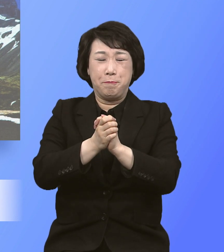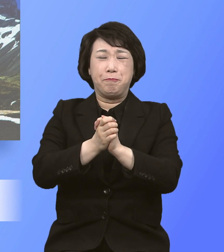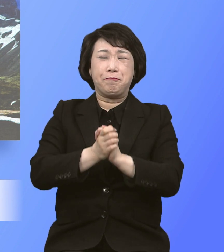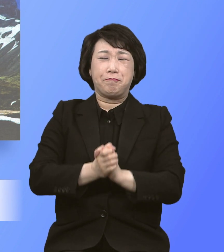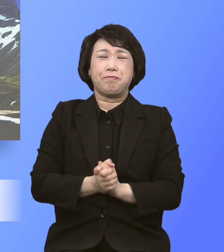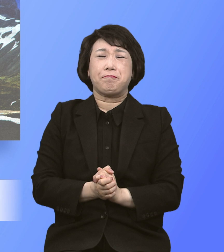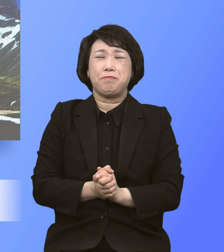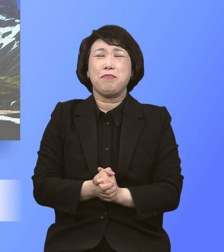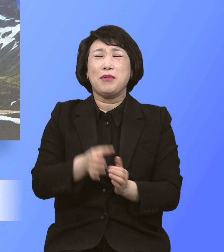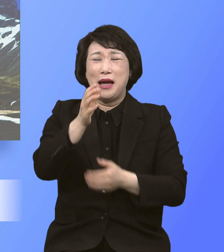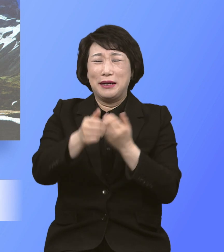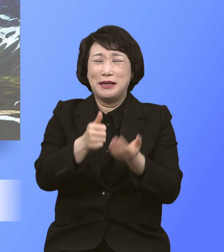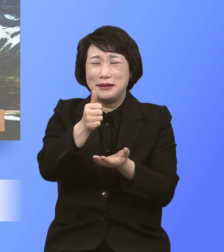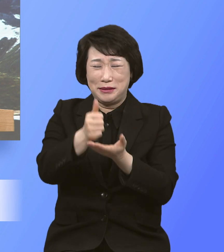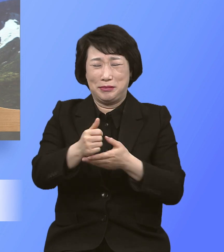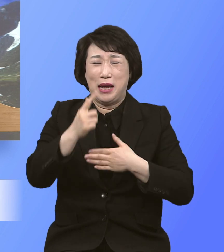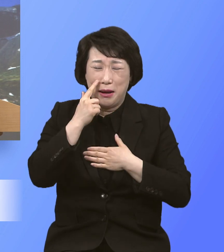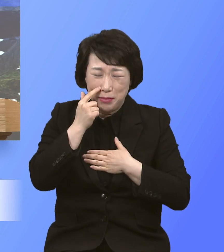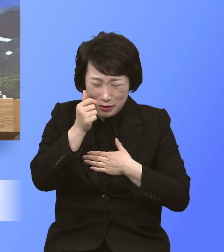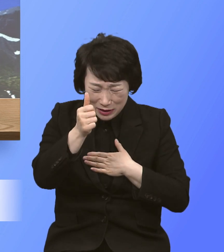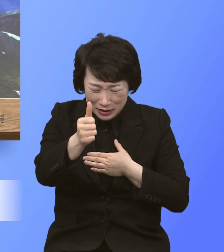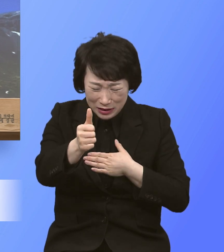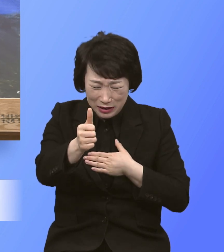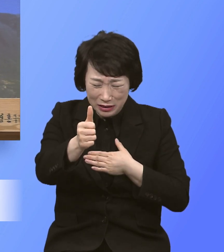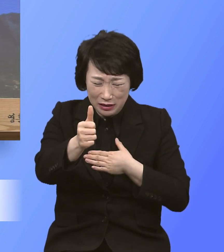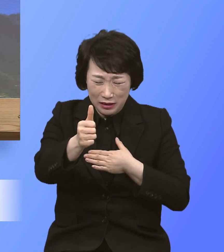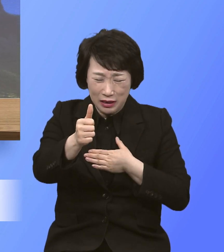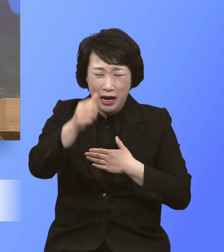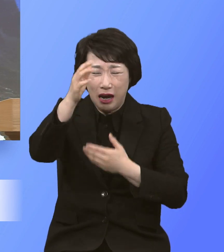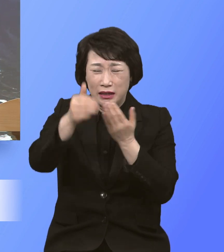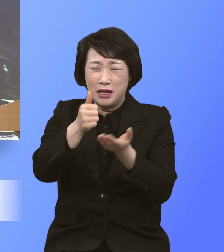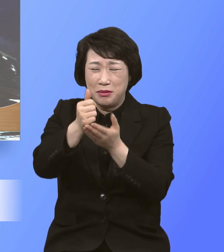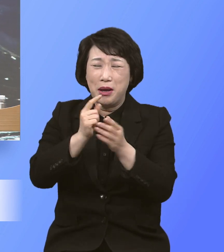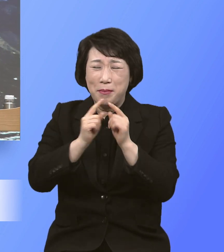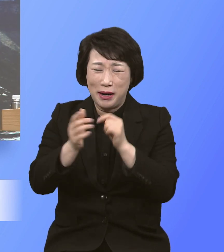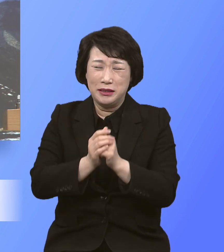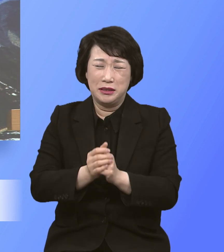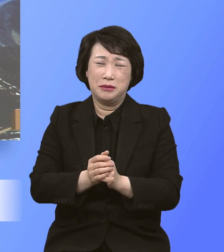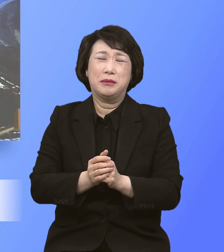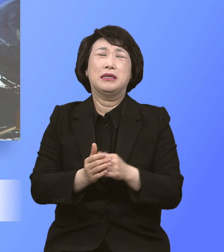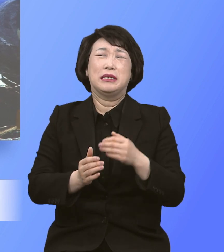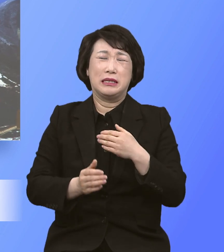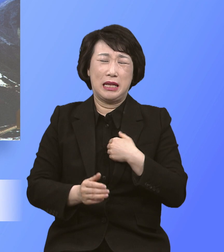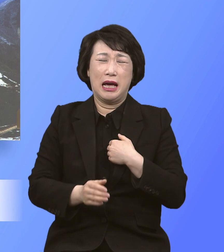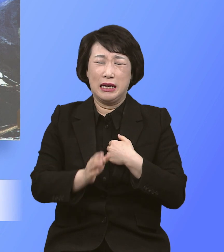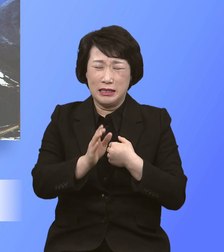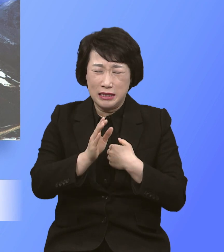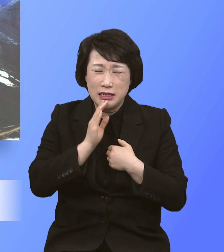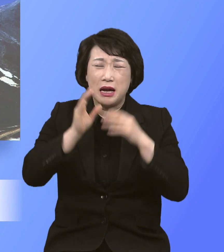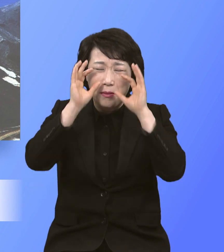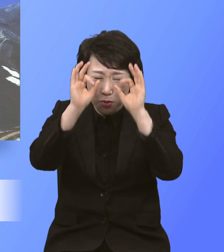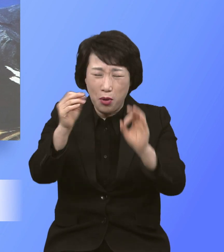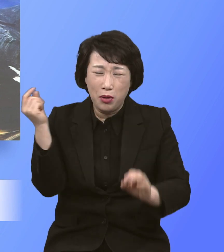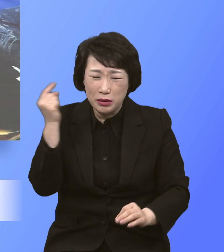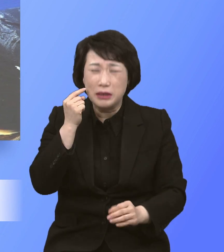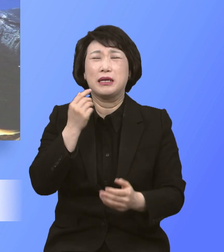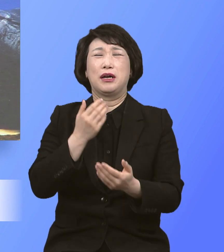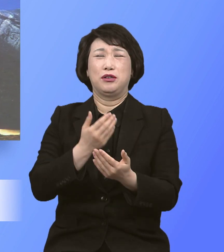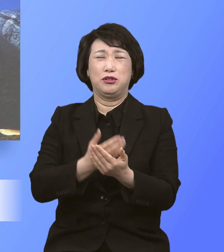하나님, 우리 아버지의 하나님 말씀을 실제로 듣게 하시고